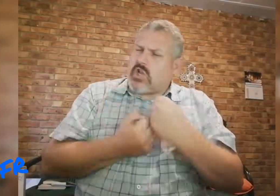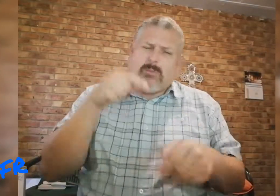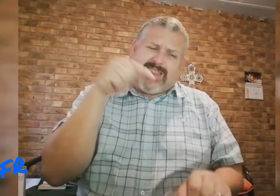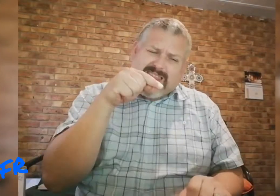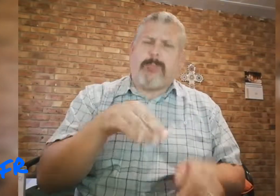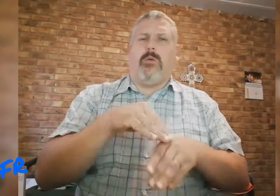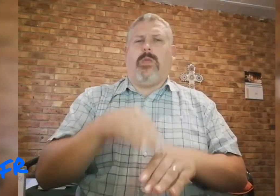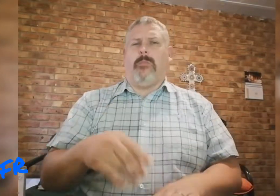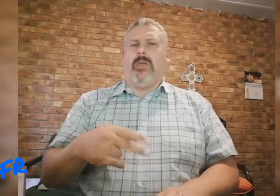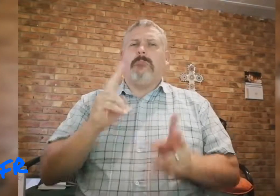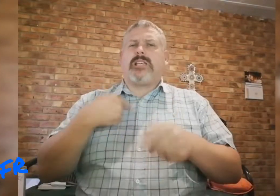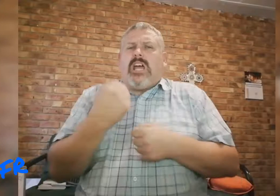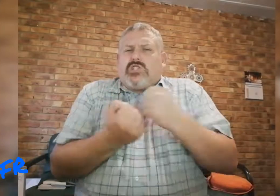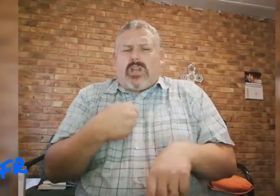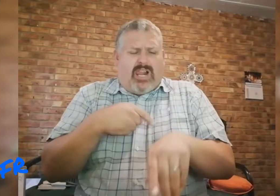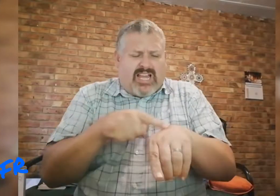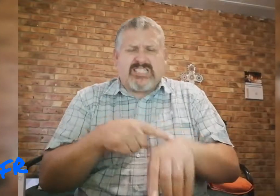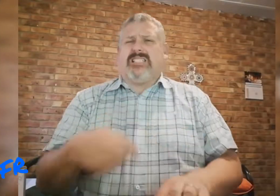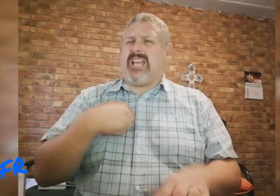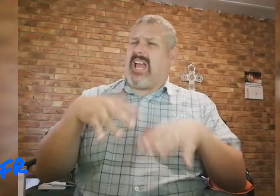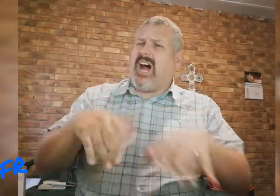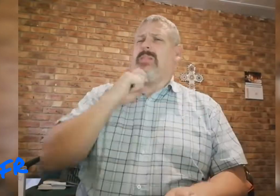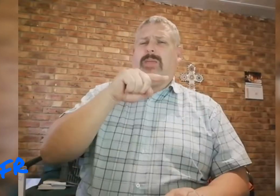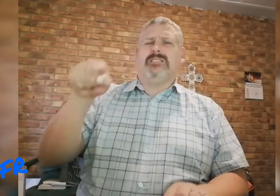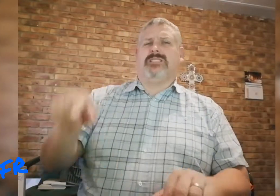ek sukkel met het probleem. Misschien ek sukkel racist, haat mense.